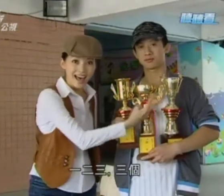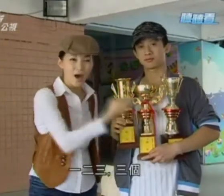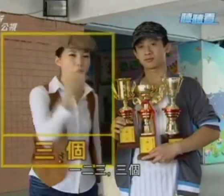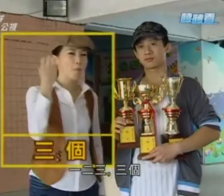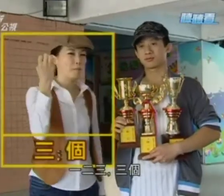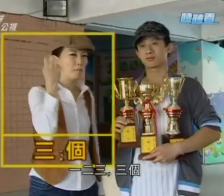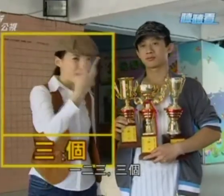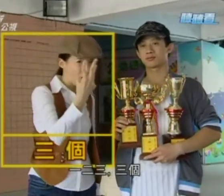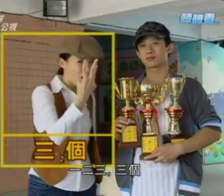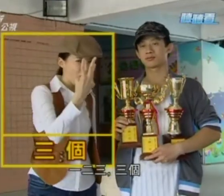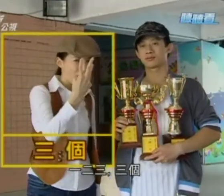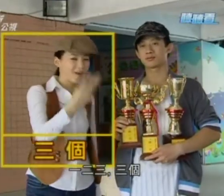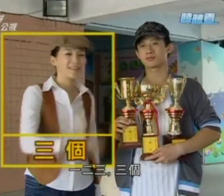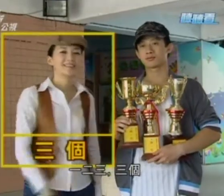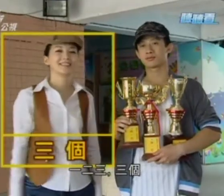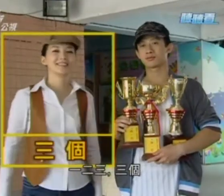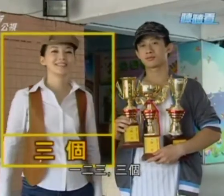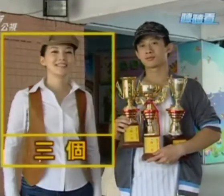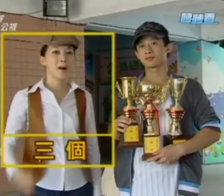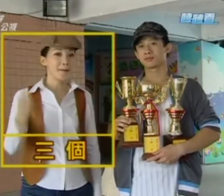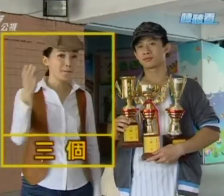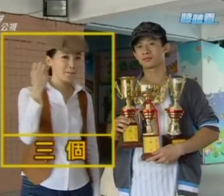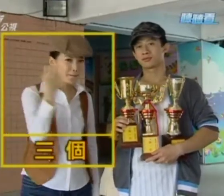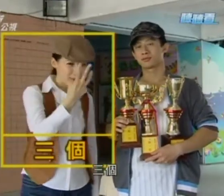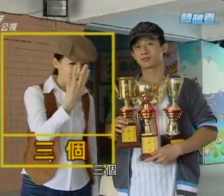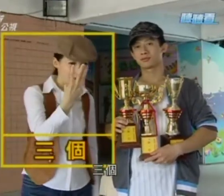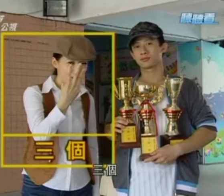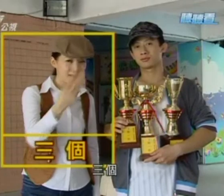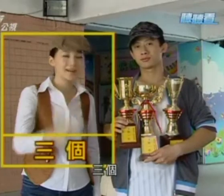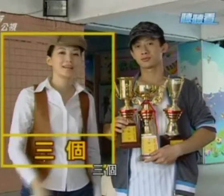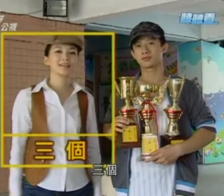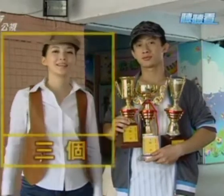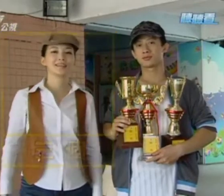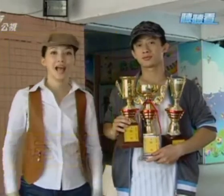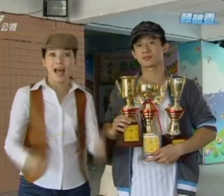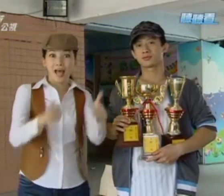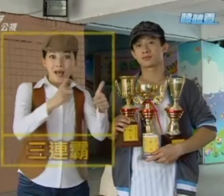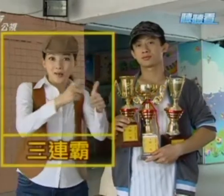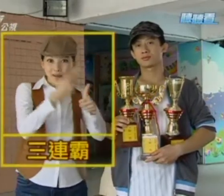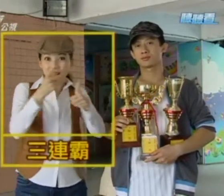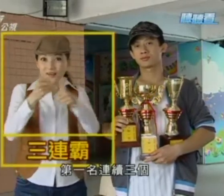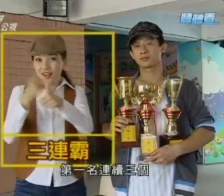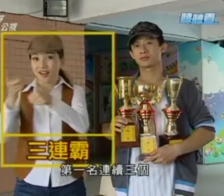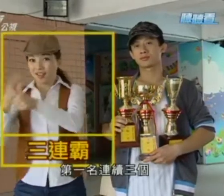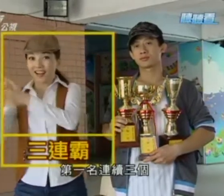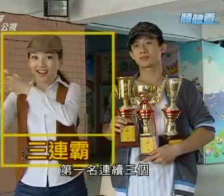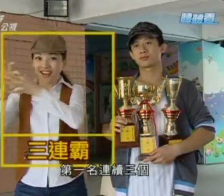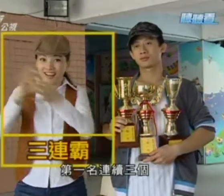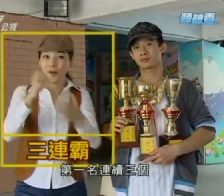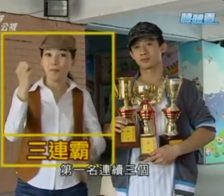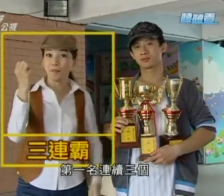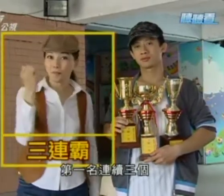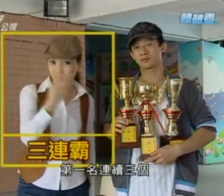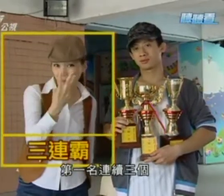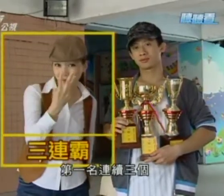三。三个，三个，第一名连续三